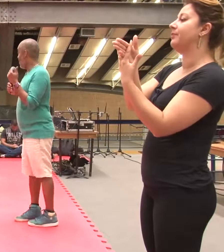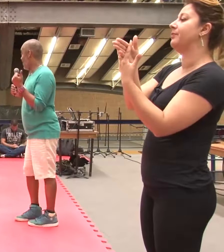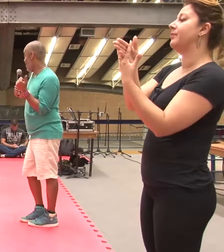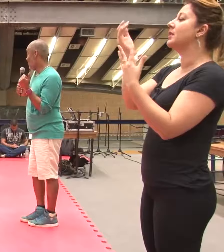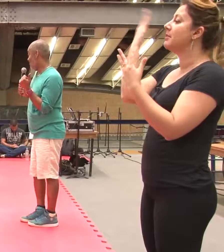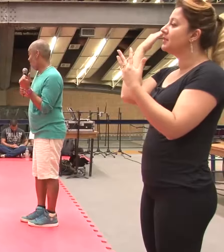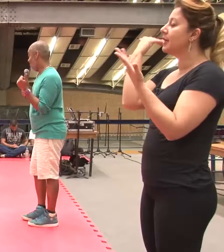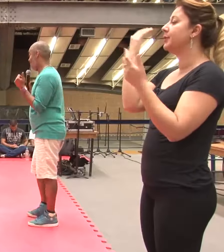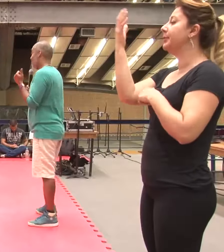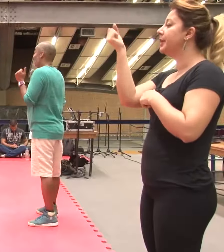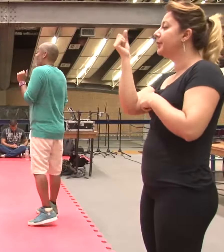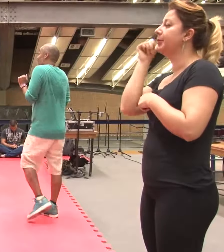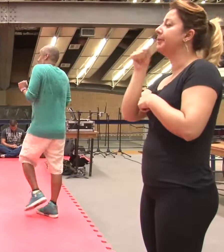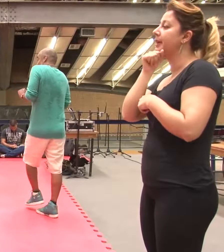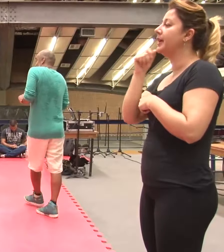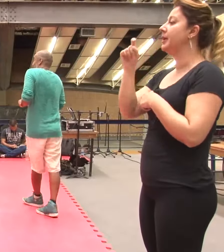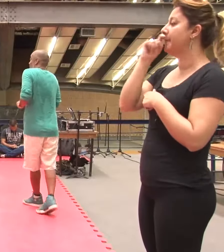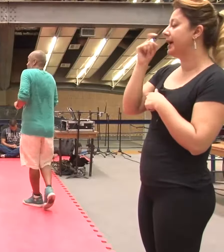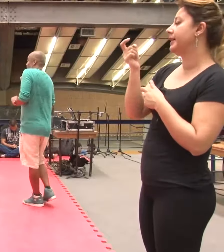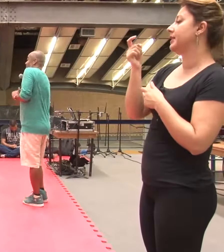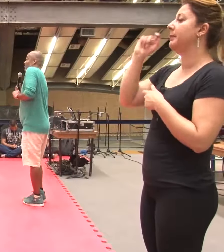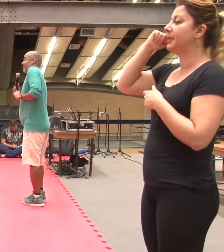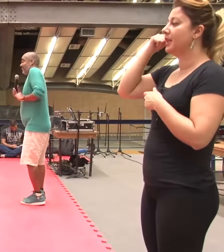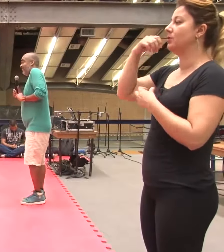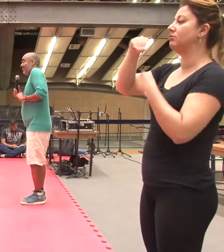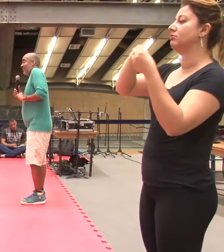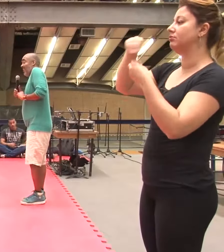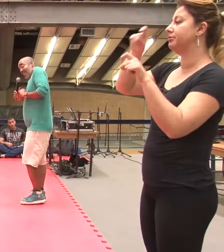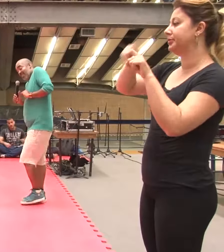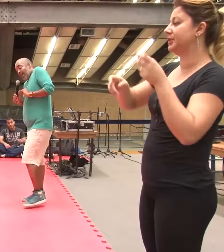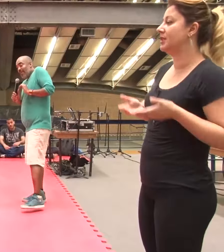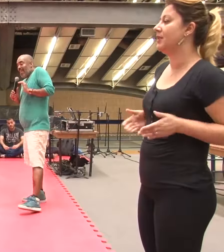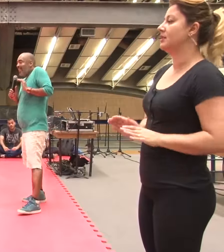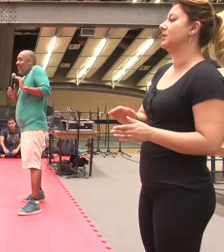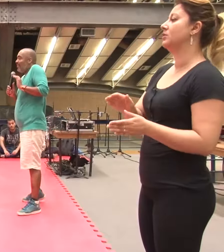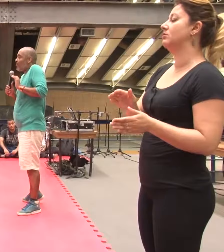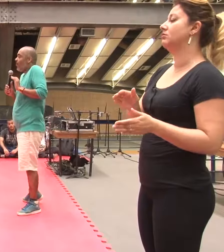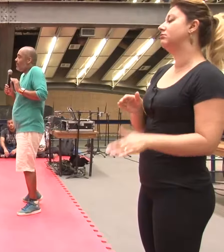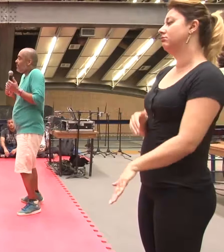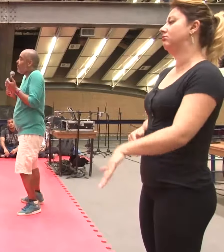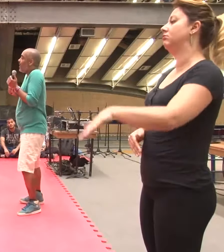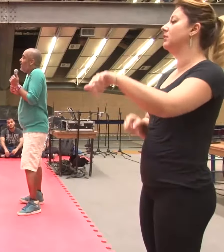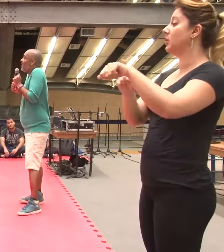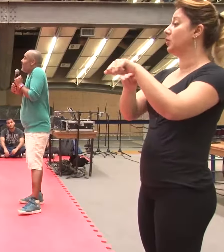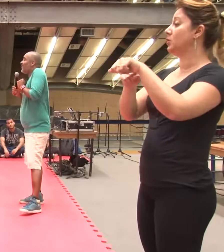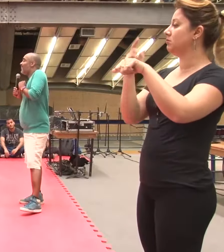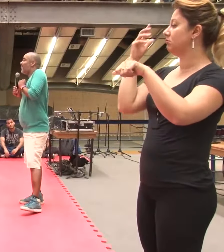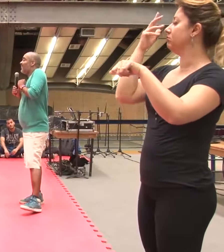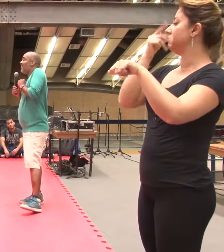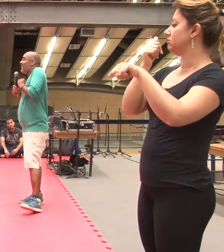que é meio branco e é meio preto. E sabe exatamente quando ser